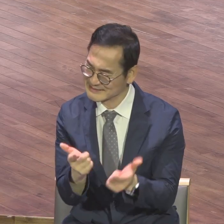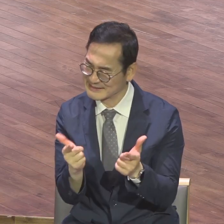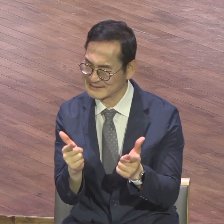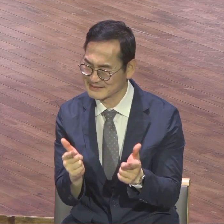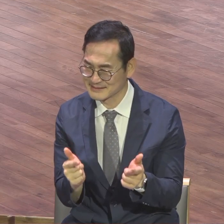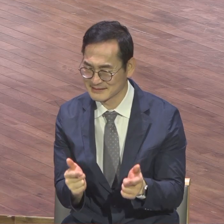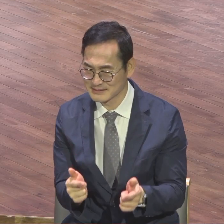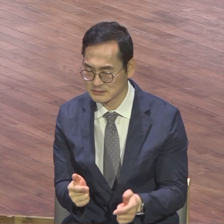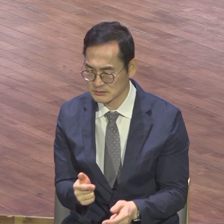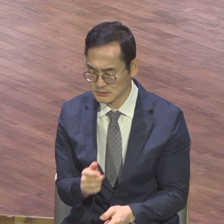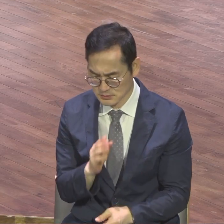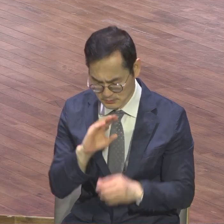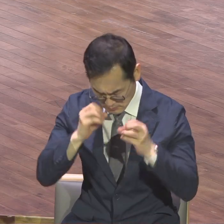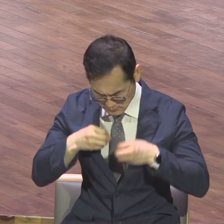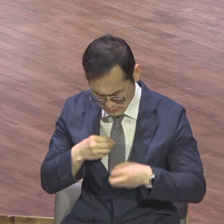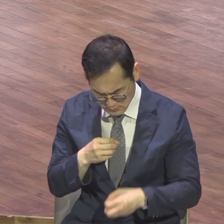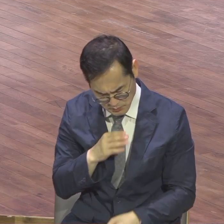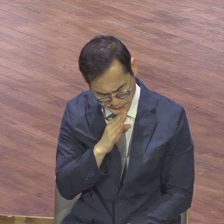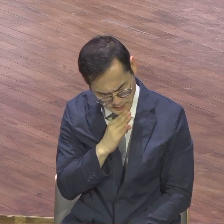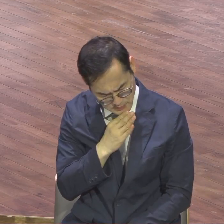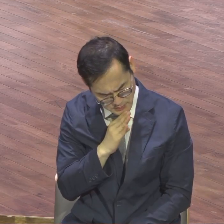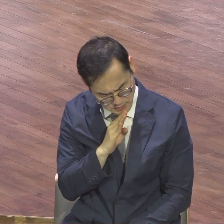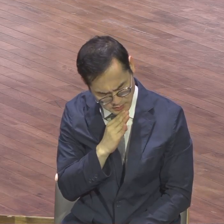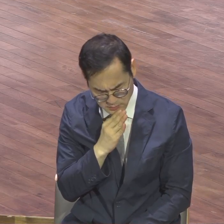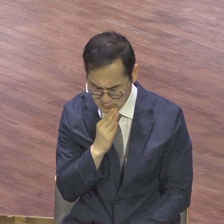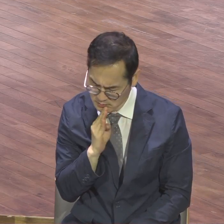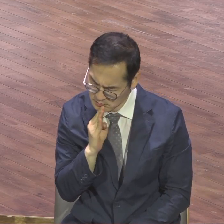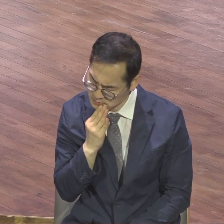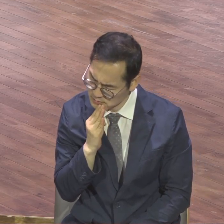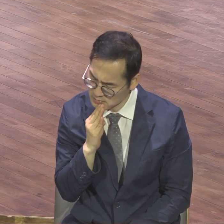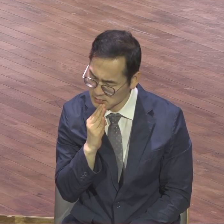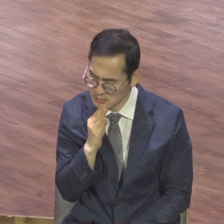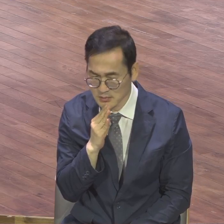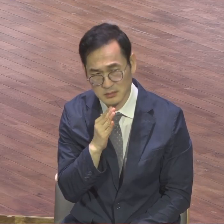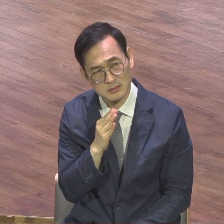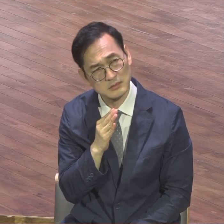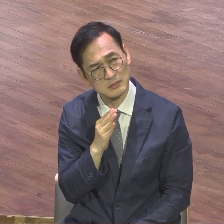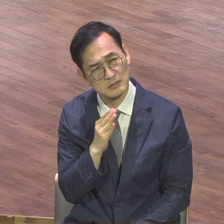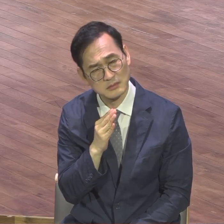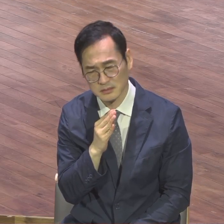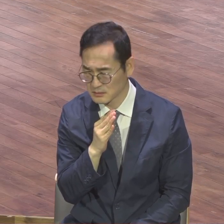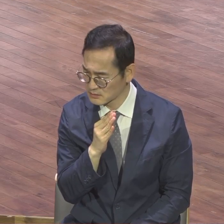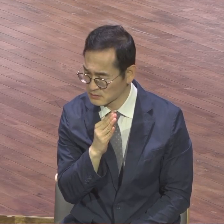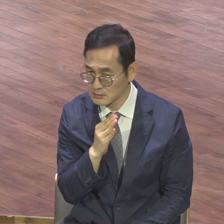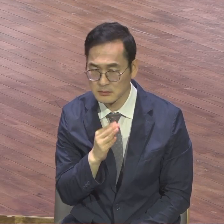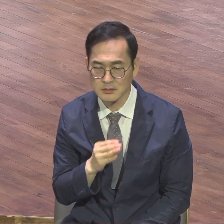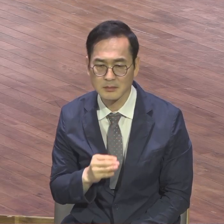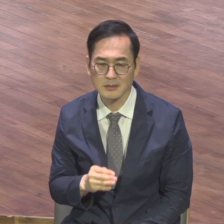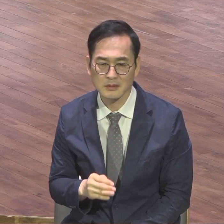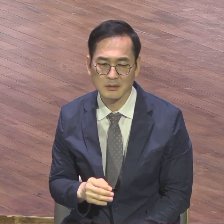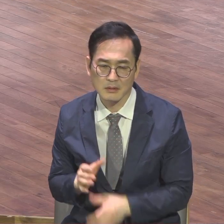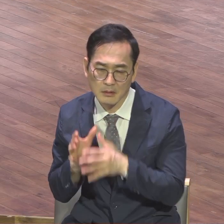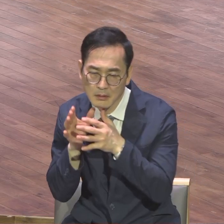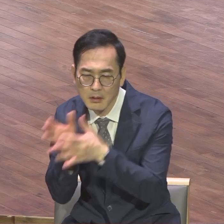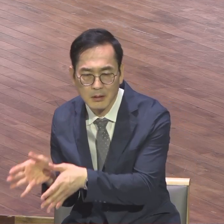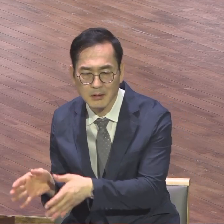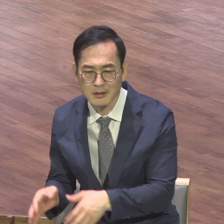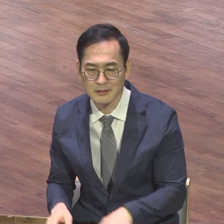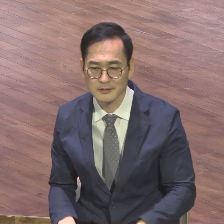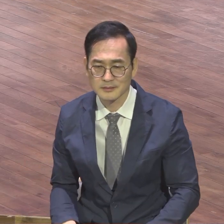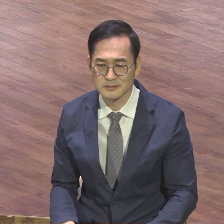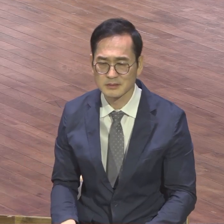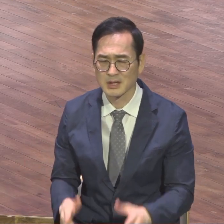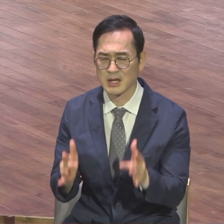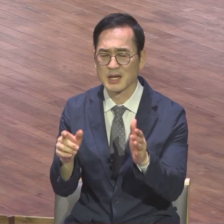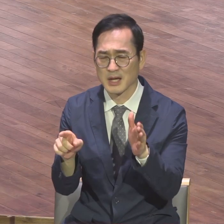하면서도요. 진짜 재미없이 해요. 실감이 안 가요. 구름 잡듯이 그냥 미지근하게